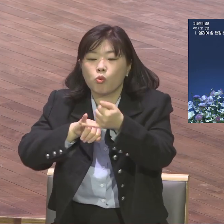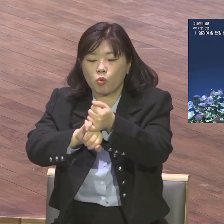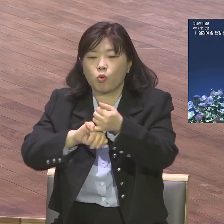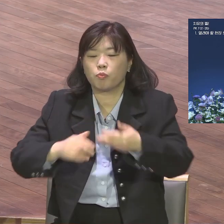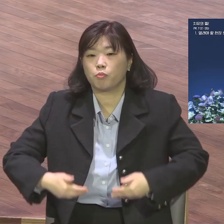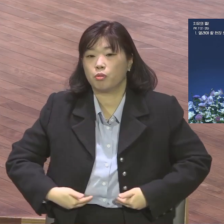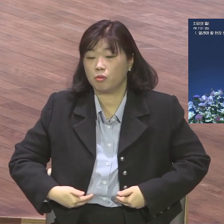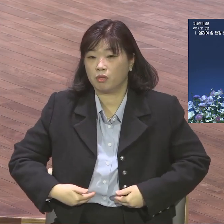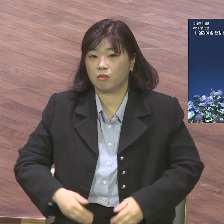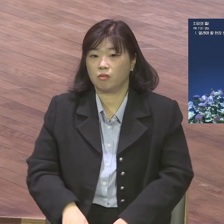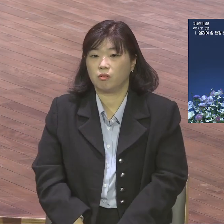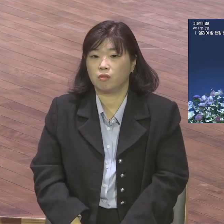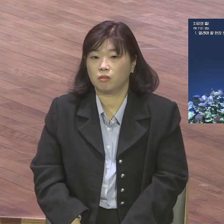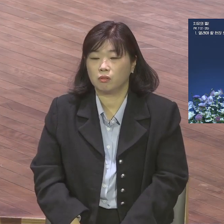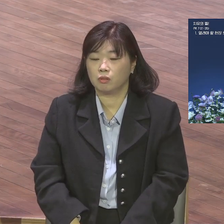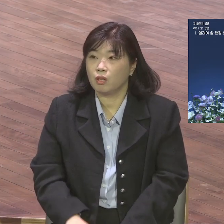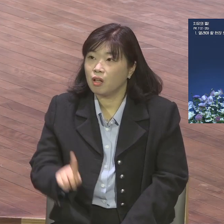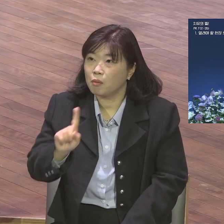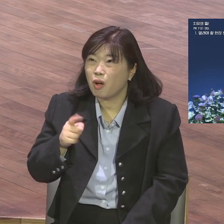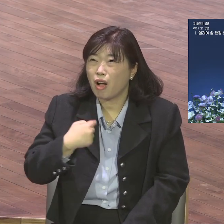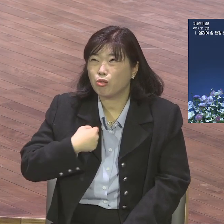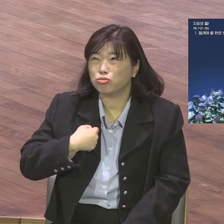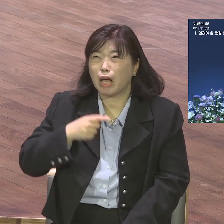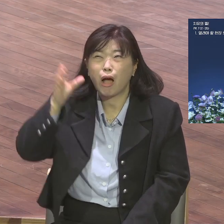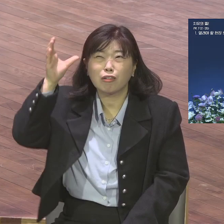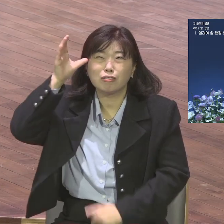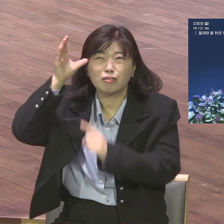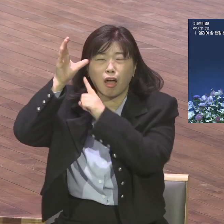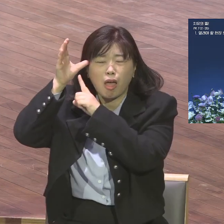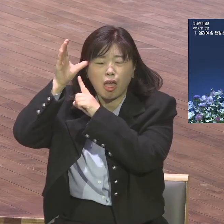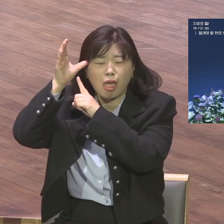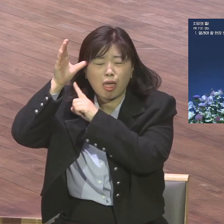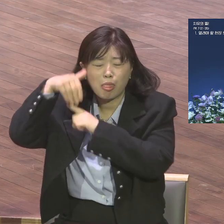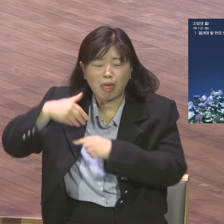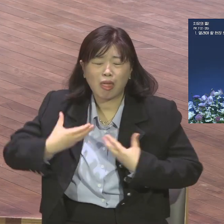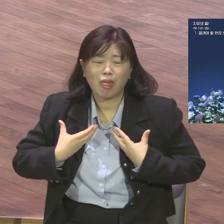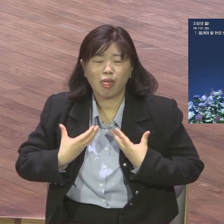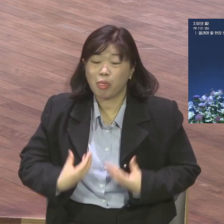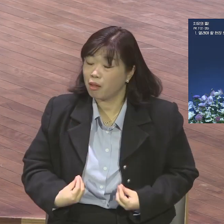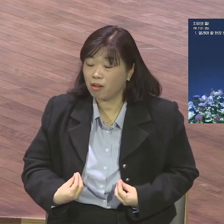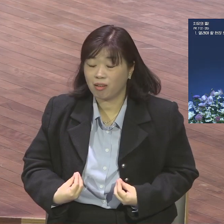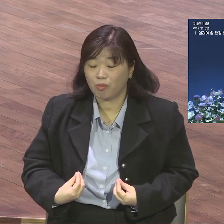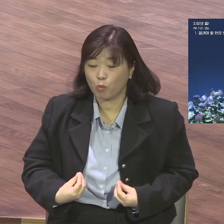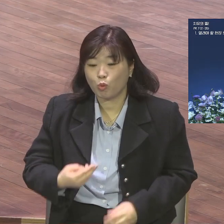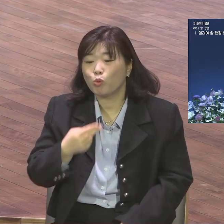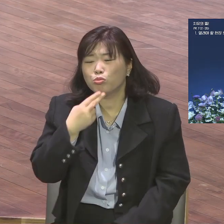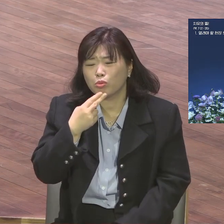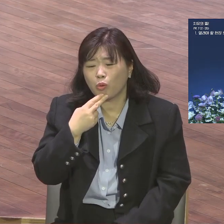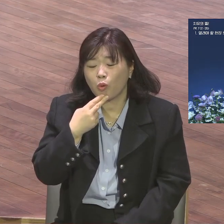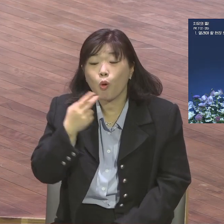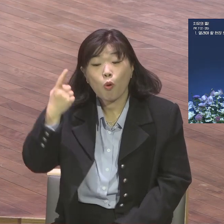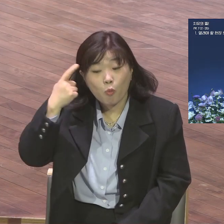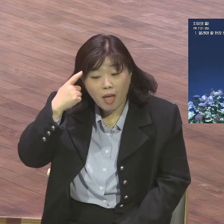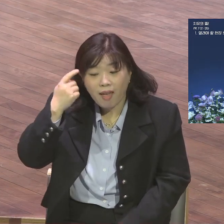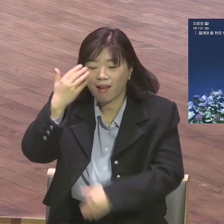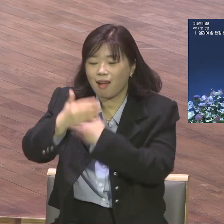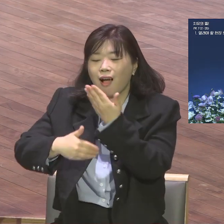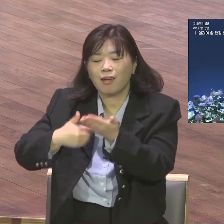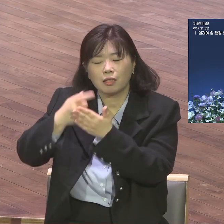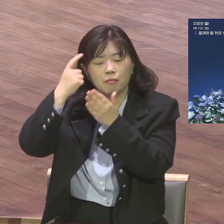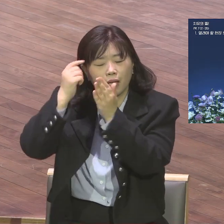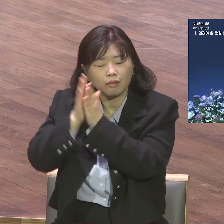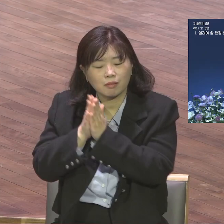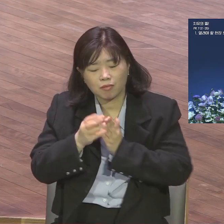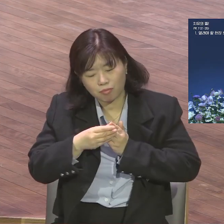시험 들 게 뭐가 있어요? 낙심할 게 뭐가 있어요? 실망할 게 뭐가 있습니까? 예수님께서도